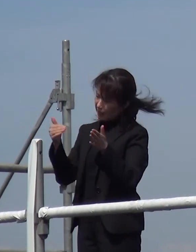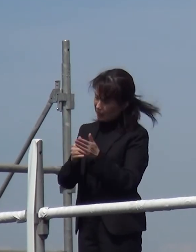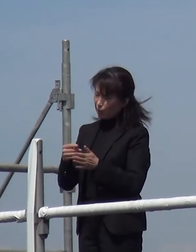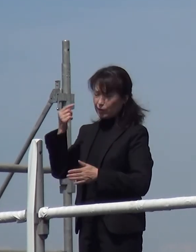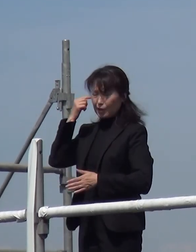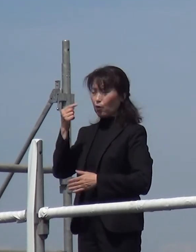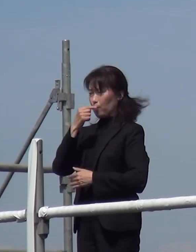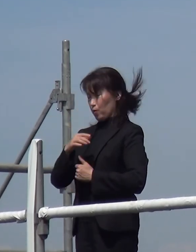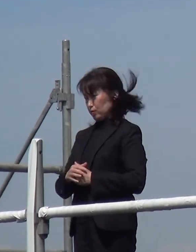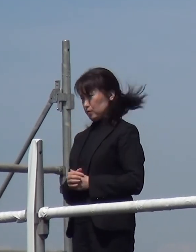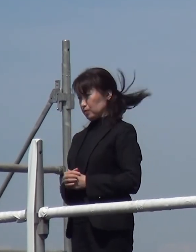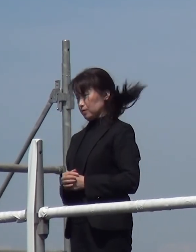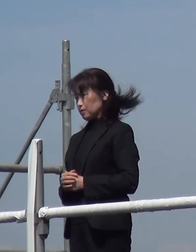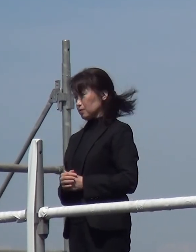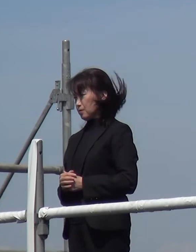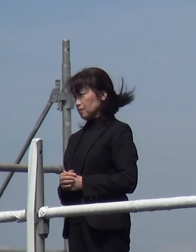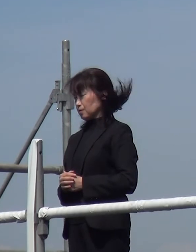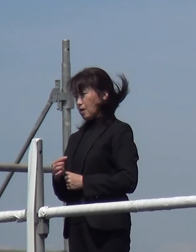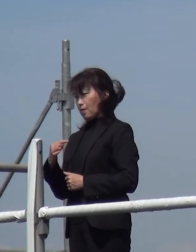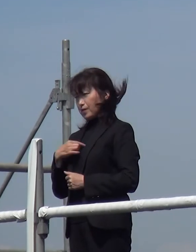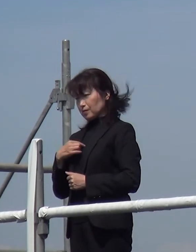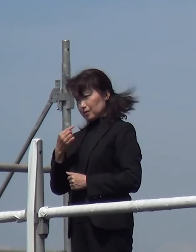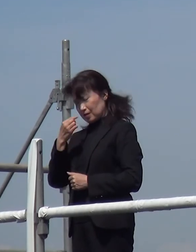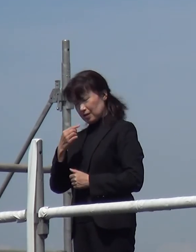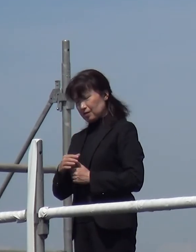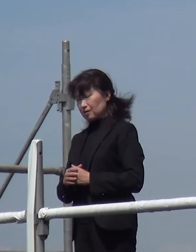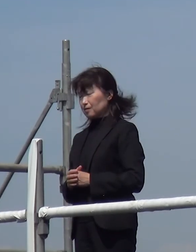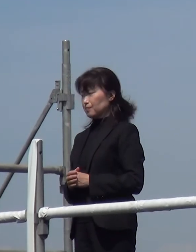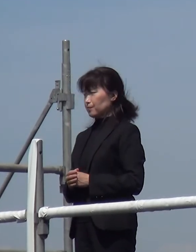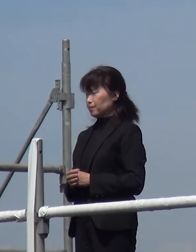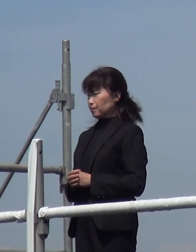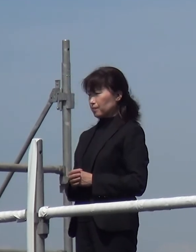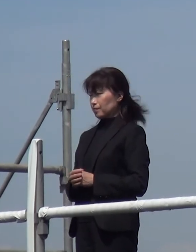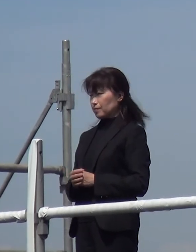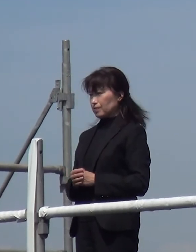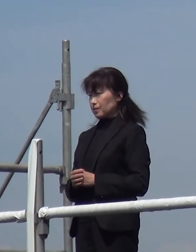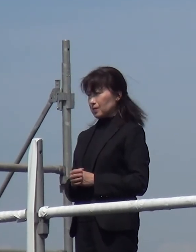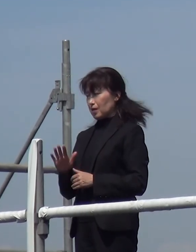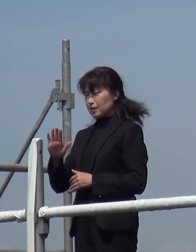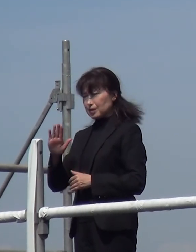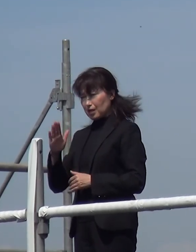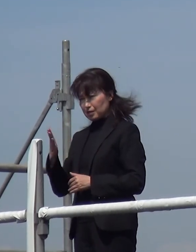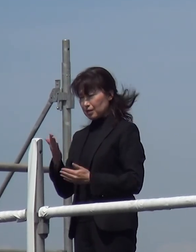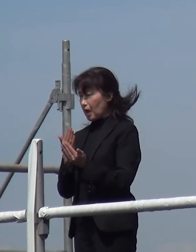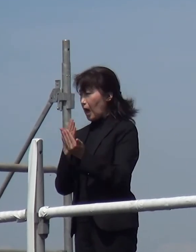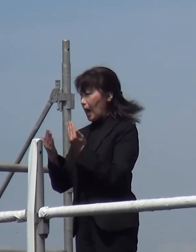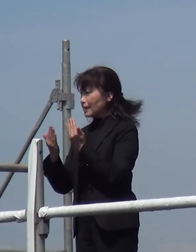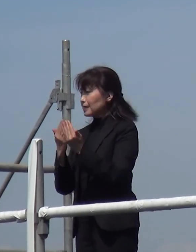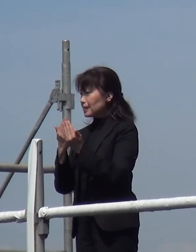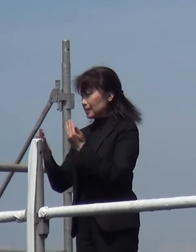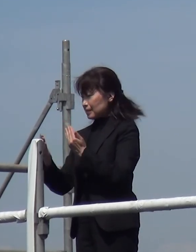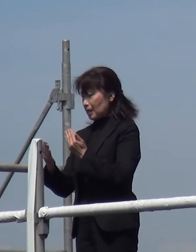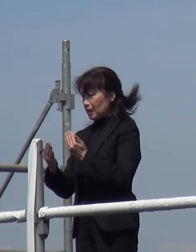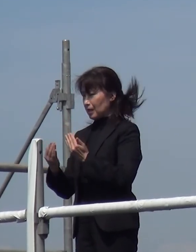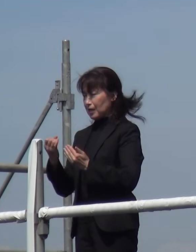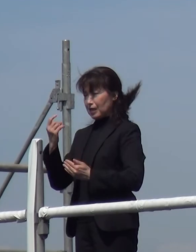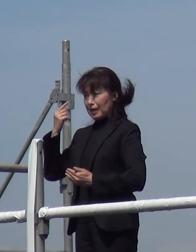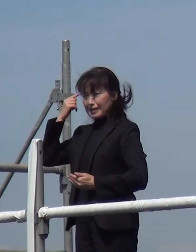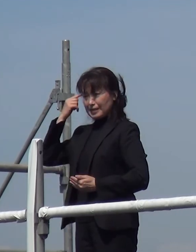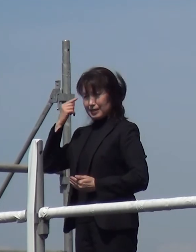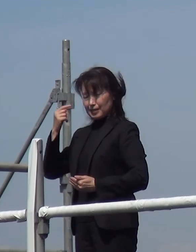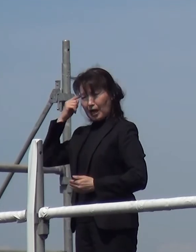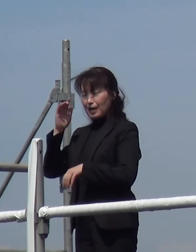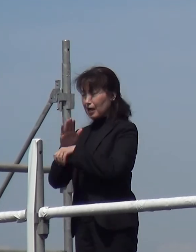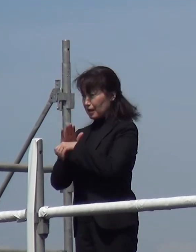が、そういう私どもがですね、しかしはっきりした意思を持